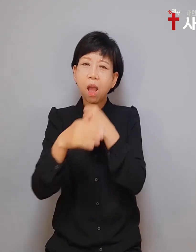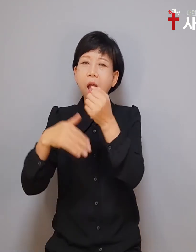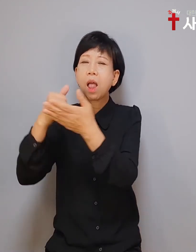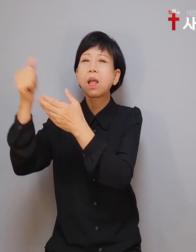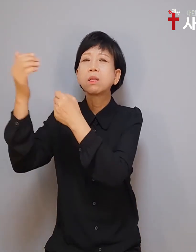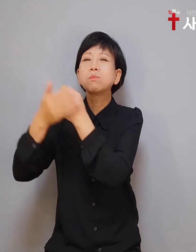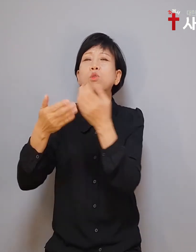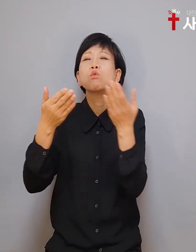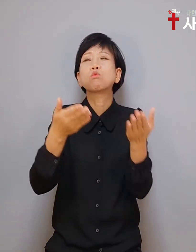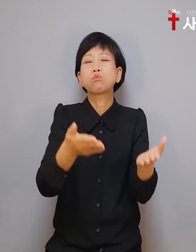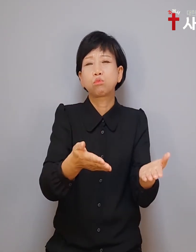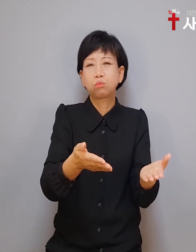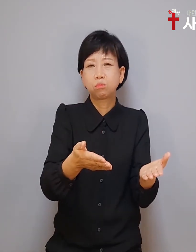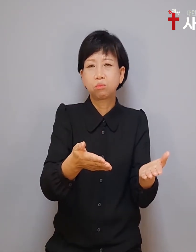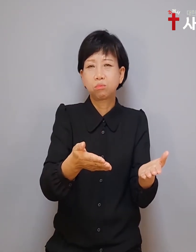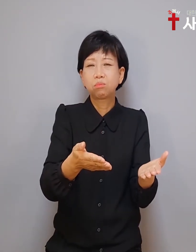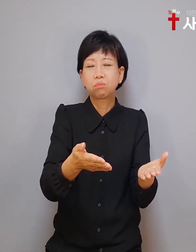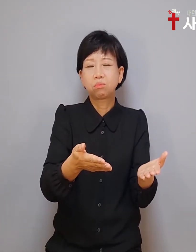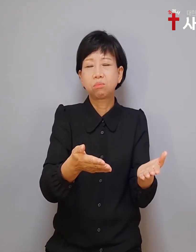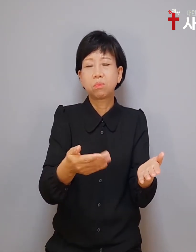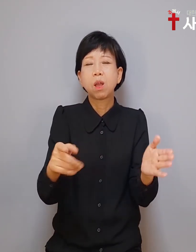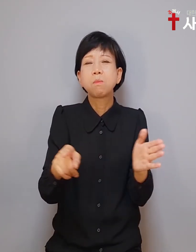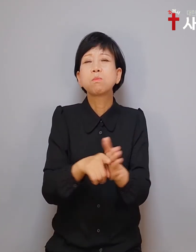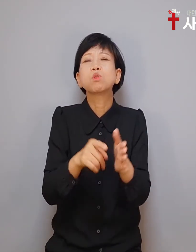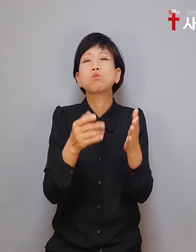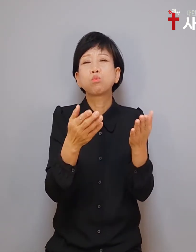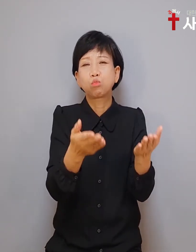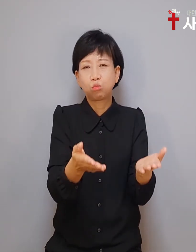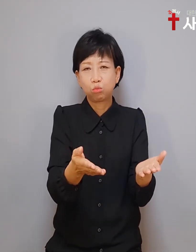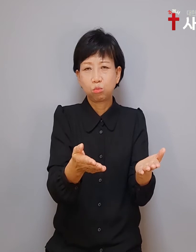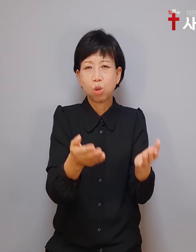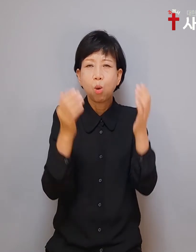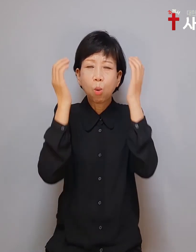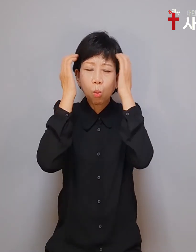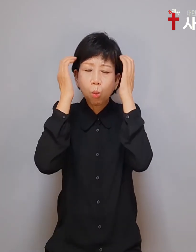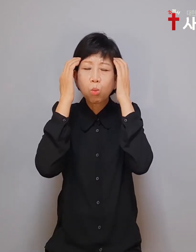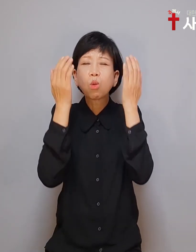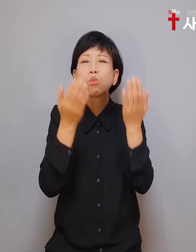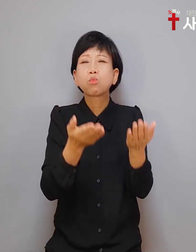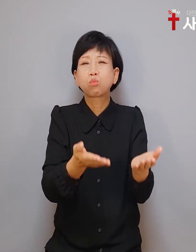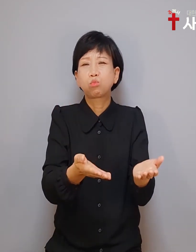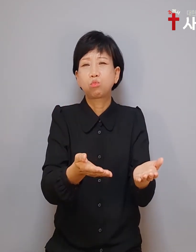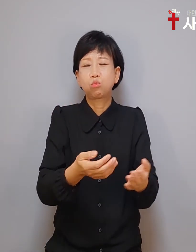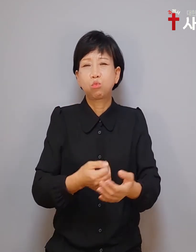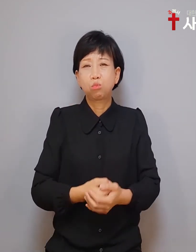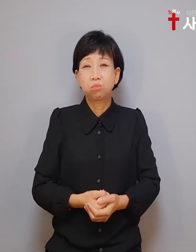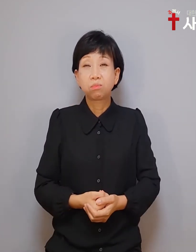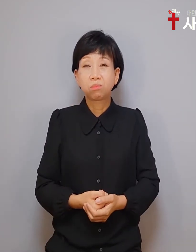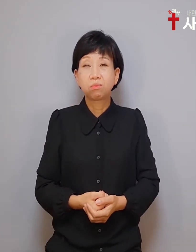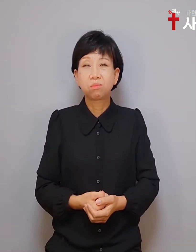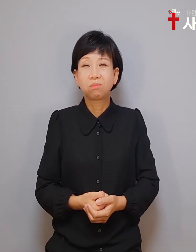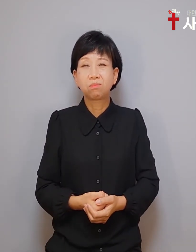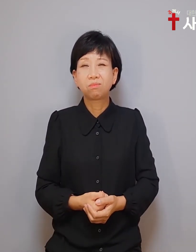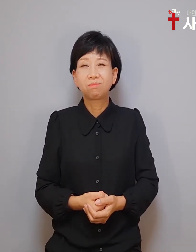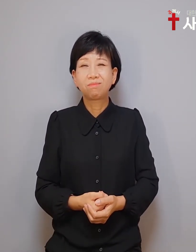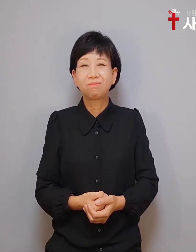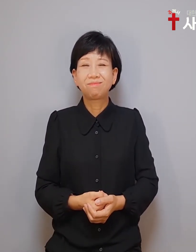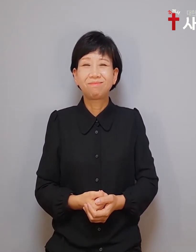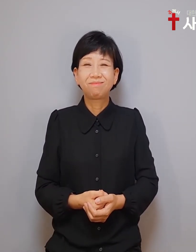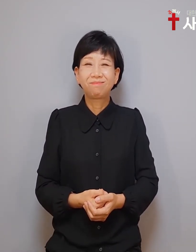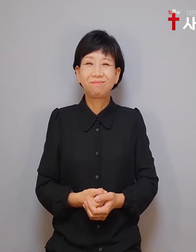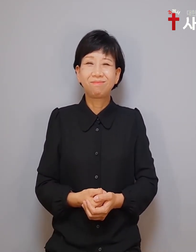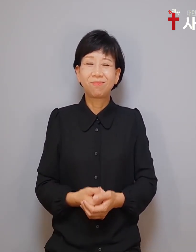주셨어요. 물론 믿음을 주시죠. 고난도 주신다는 거예요. 그게 은혜죠. 이렇게 한번